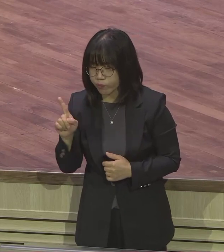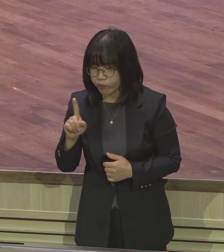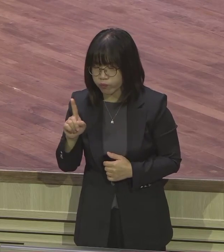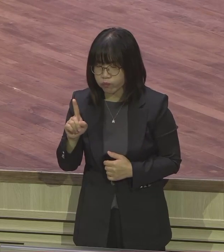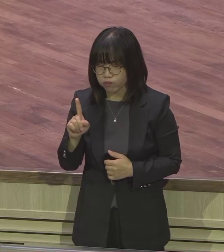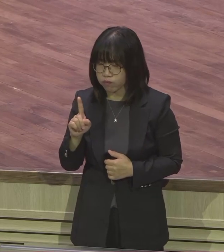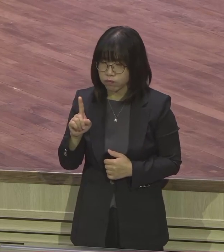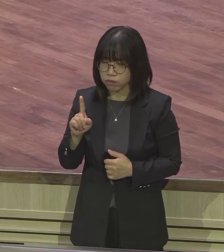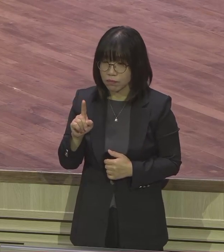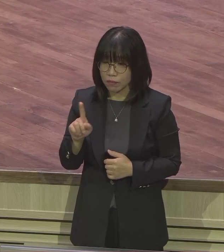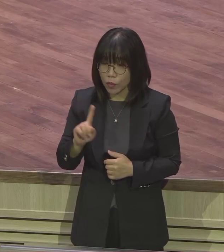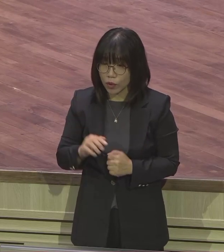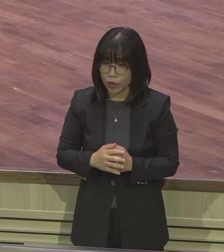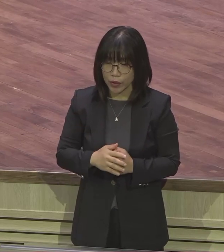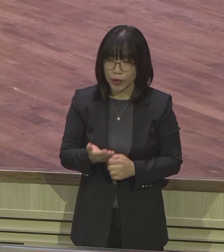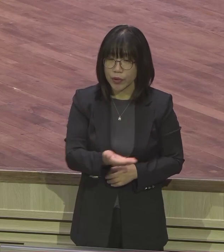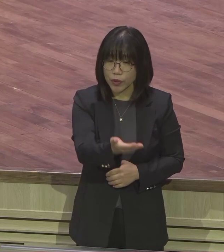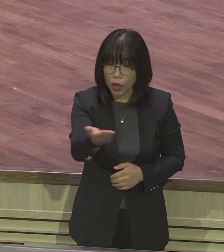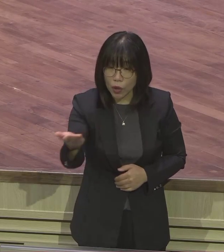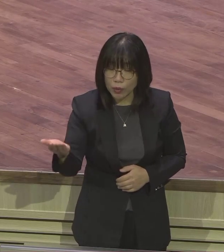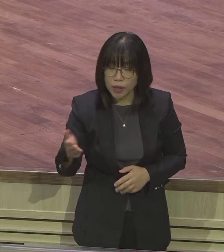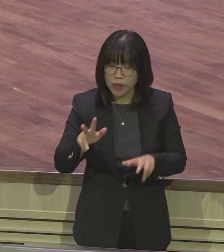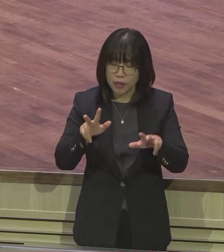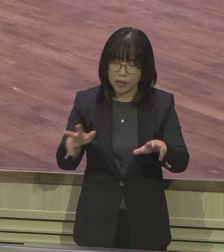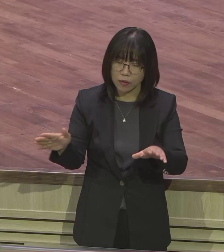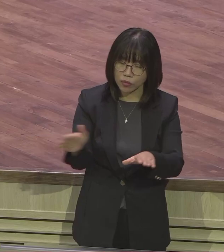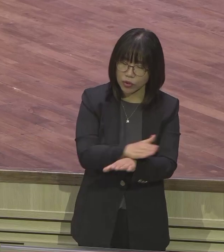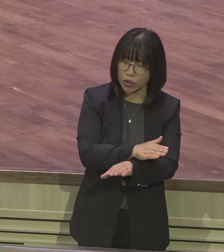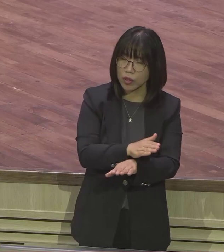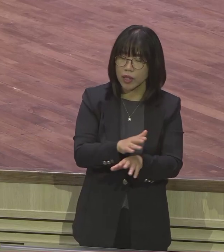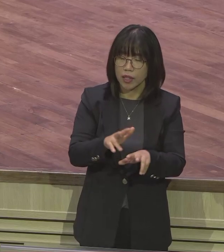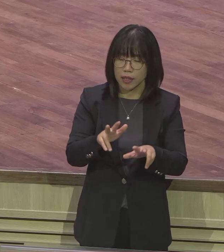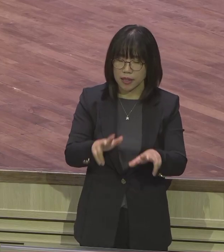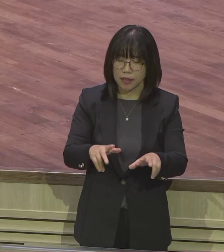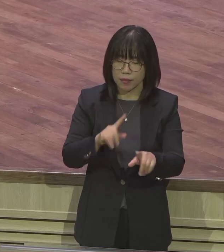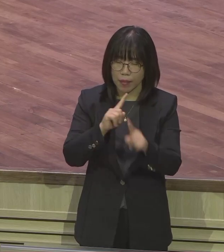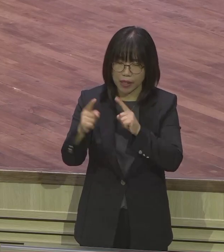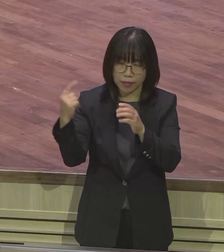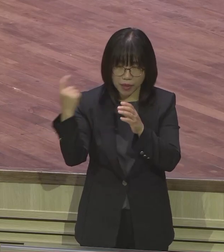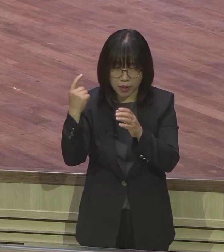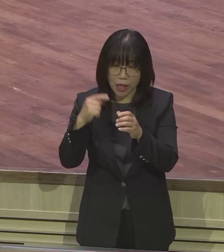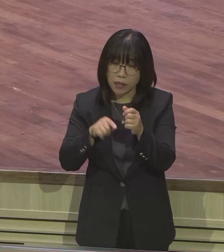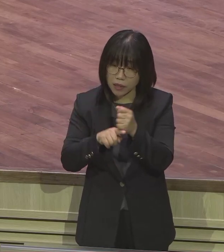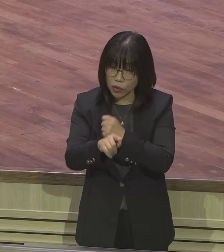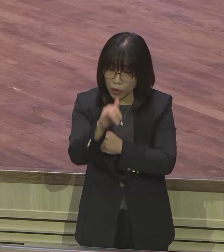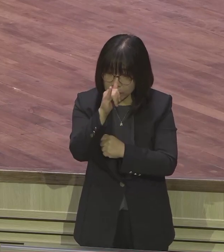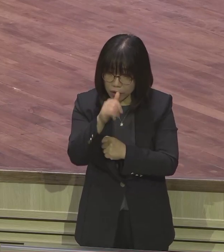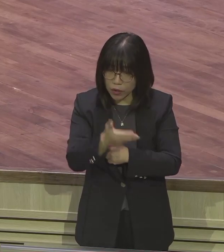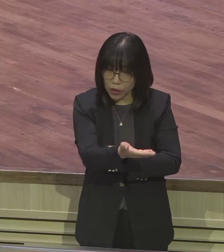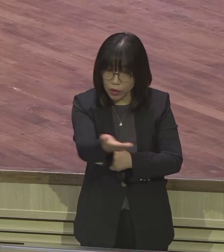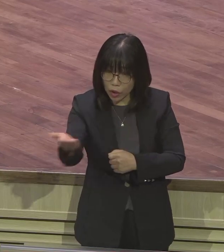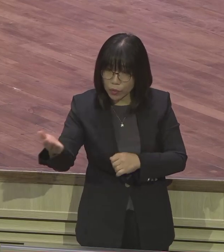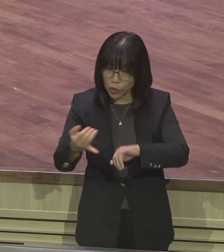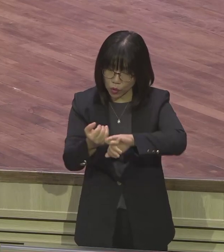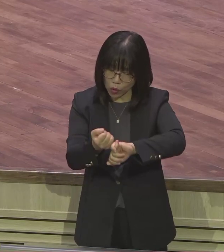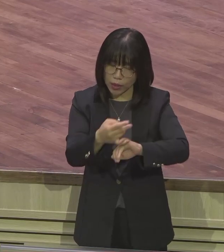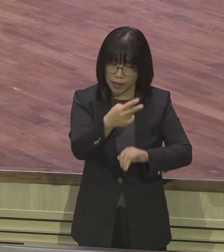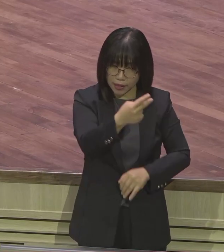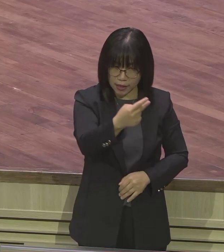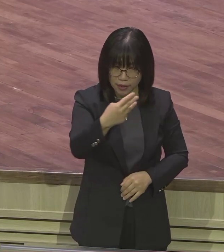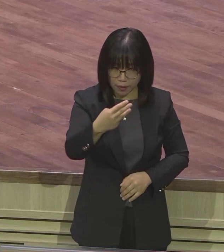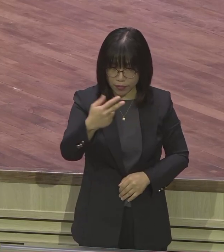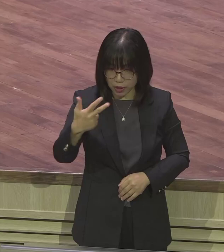무슨 말이에요? 여러분 왜 이 설교를 듣게 하고 이 말씀 듣게 하십니까? 하나님이 여러분도 마찬가지로 237 나라